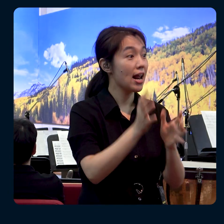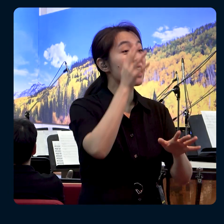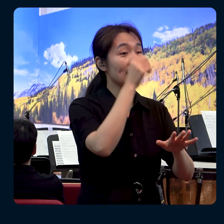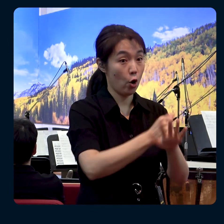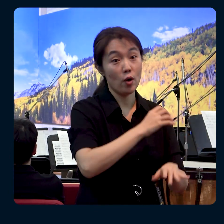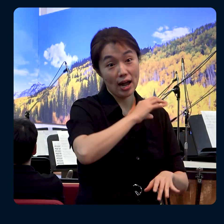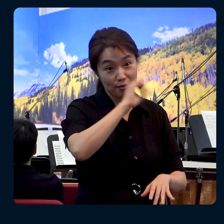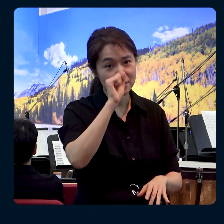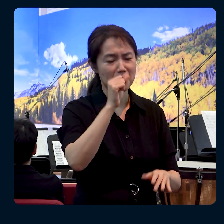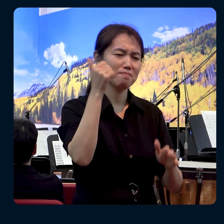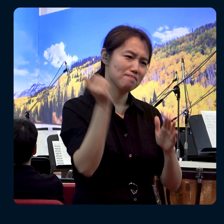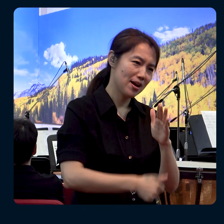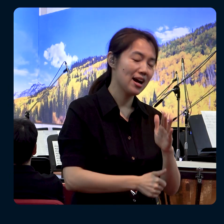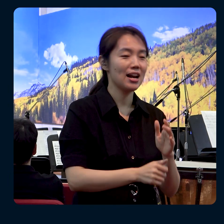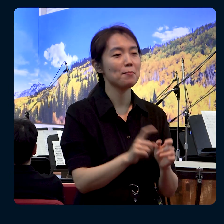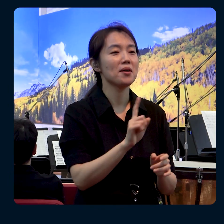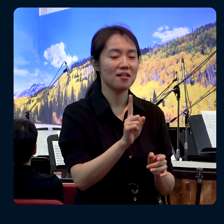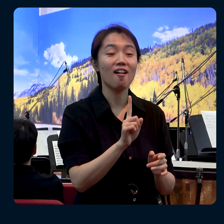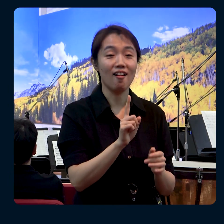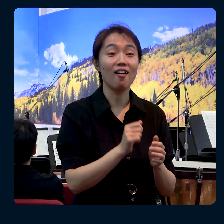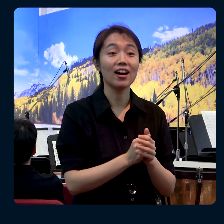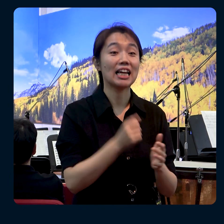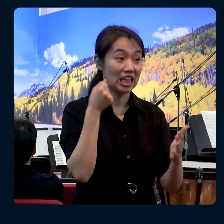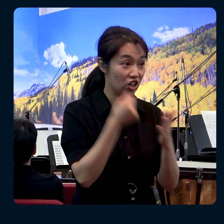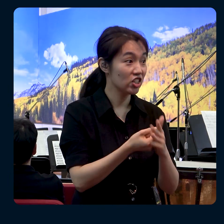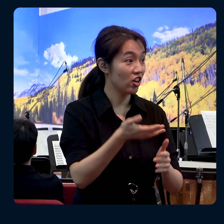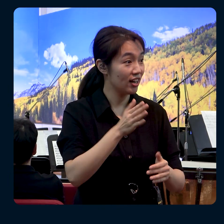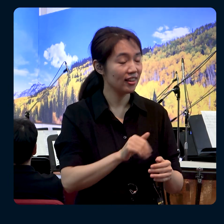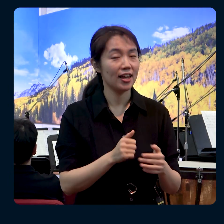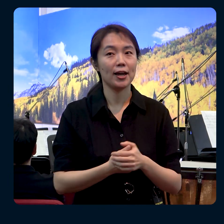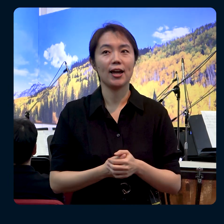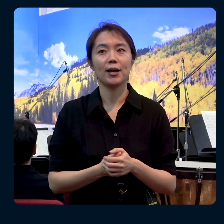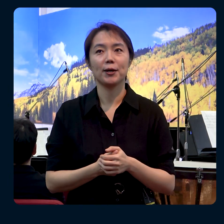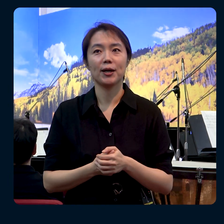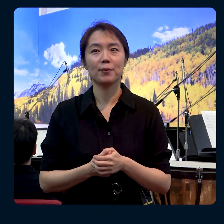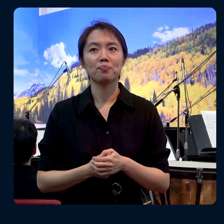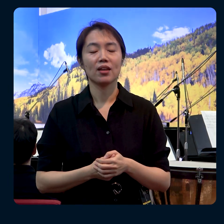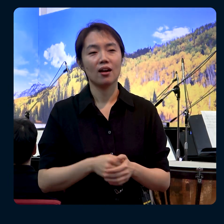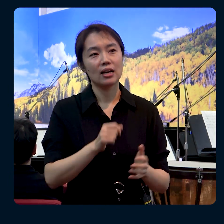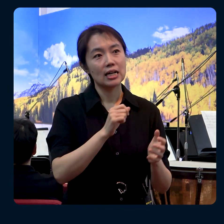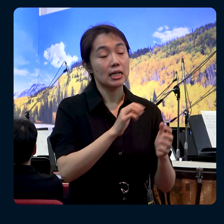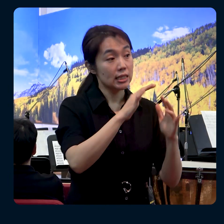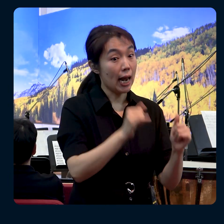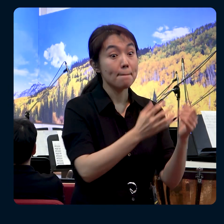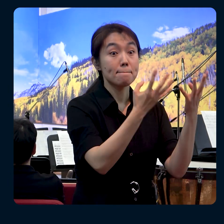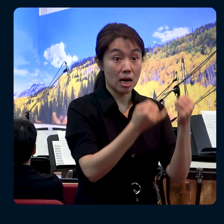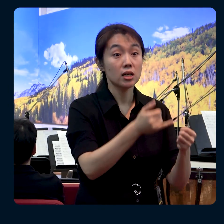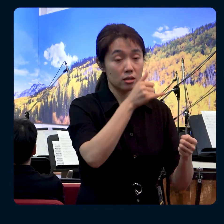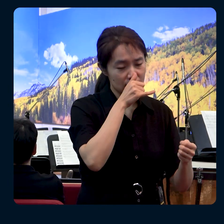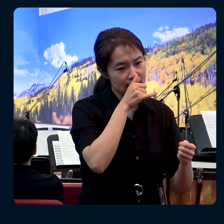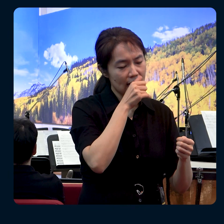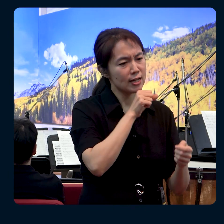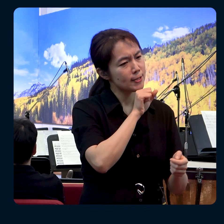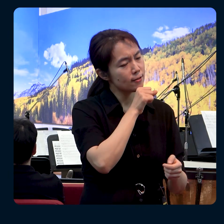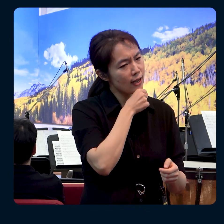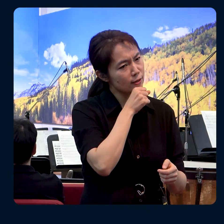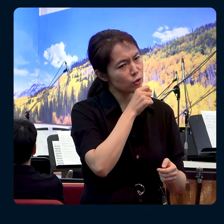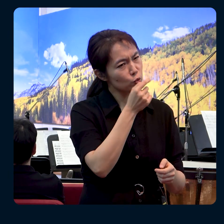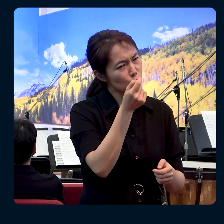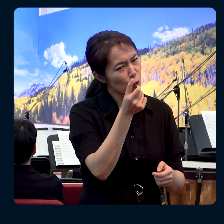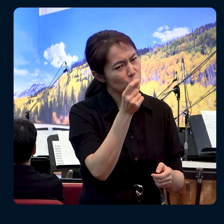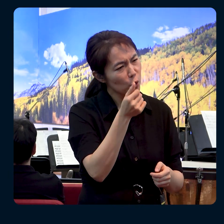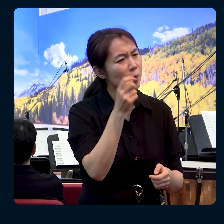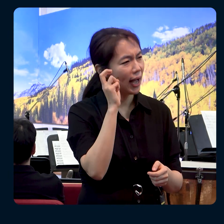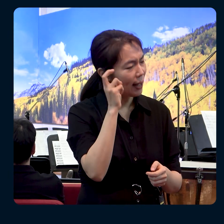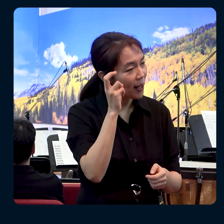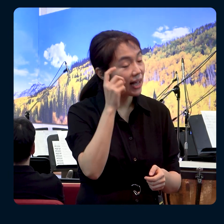그런 공청회였어요. 그러니까 뭐 저쪽에 사람들이 많지만 또 그래도 이쪽에 또 좀 그렇지 않은 사람도 있을 수 있으니까 좀 가능성이 조금은